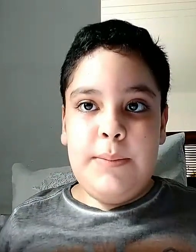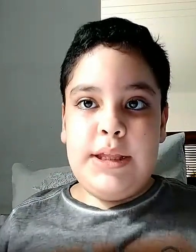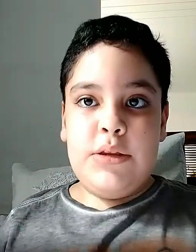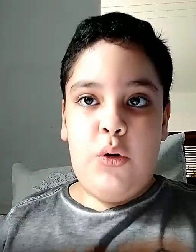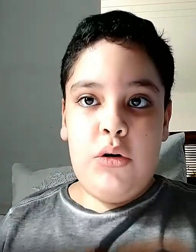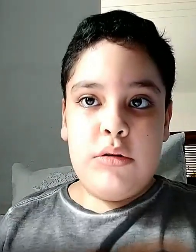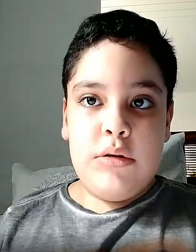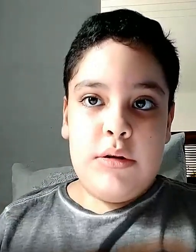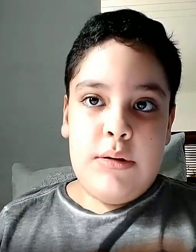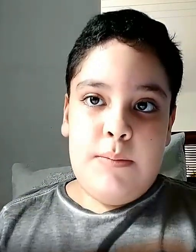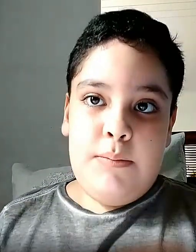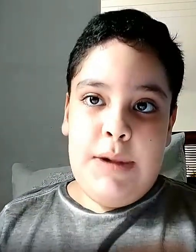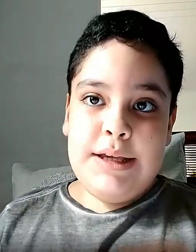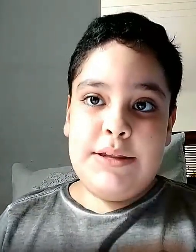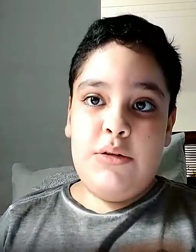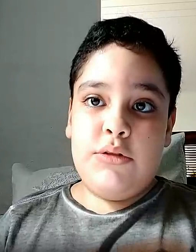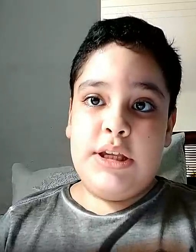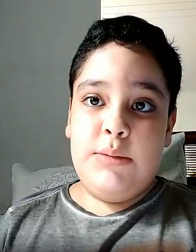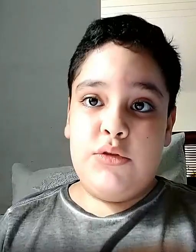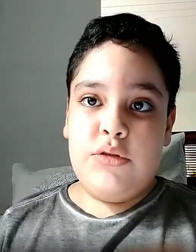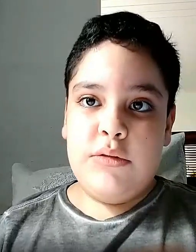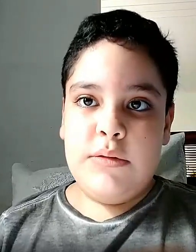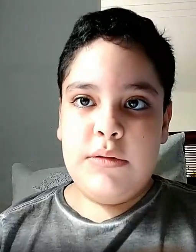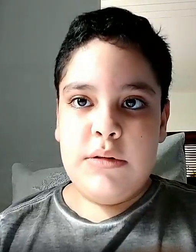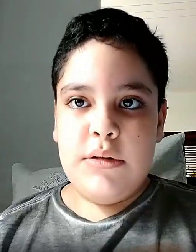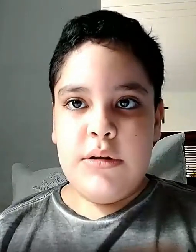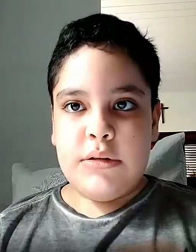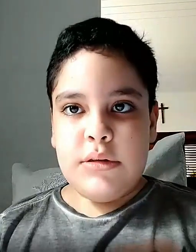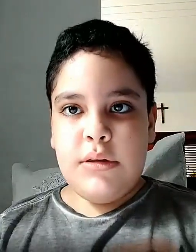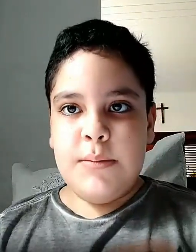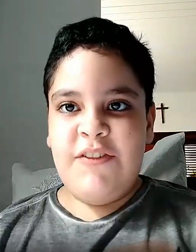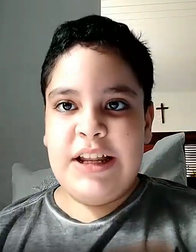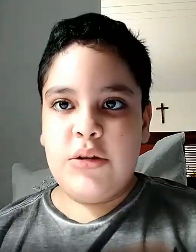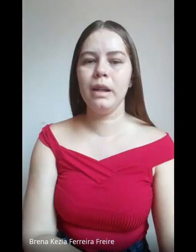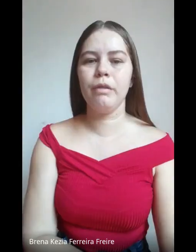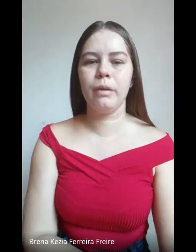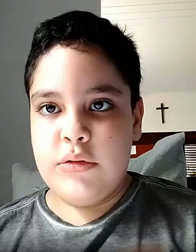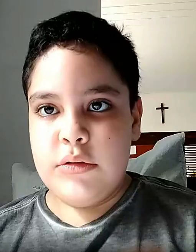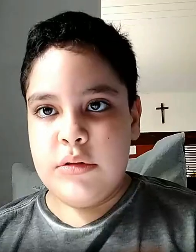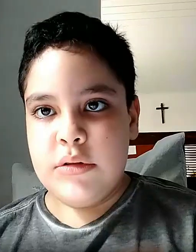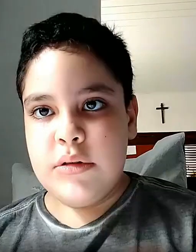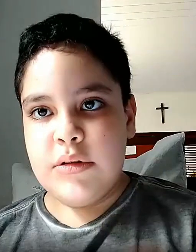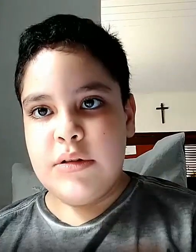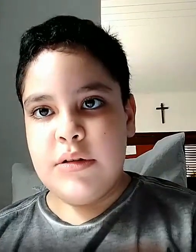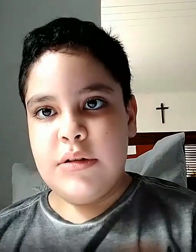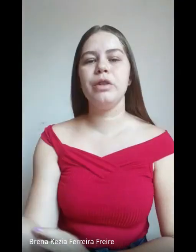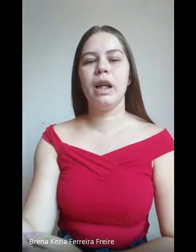também tentou. Mas não conseguimos. Quer João falar Pedro, sobre isso? não. Aonde era que